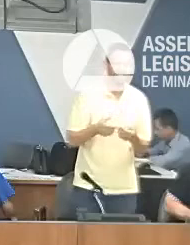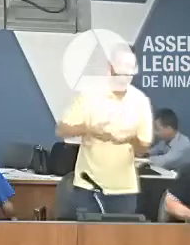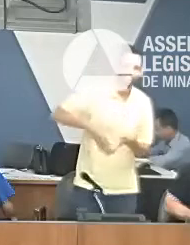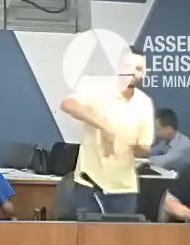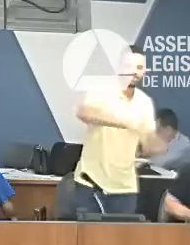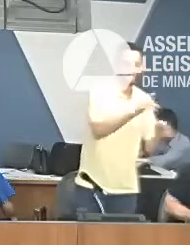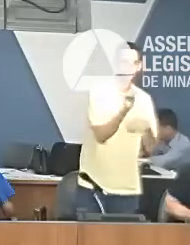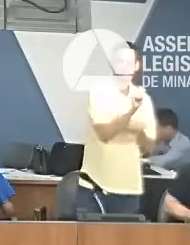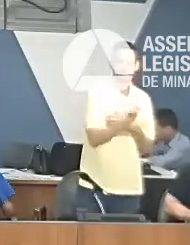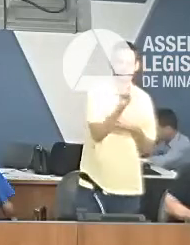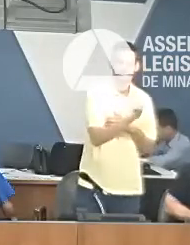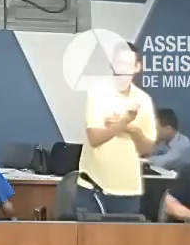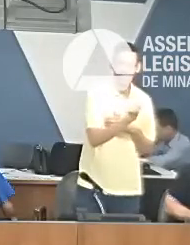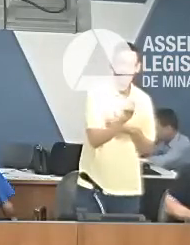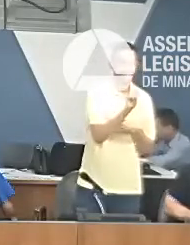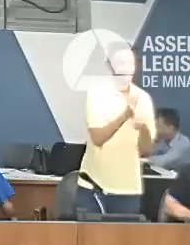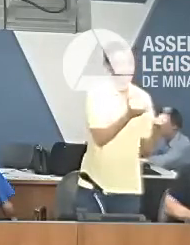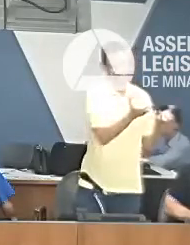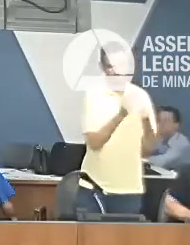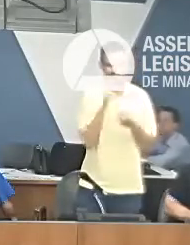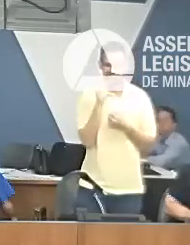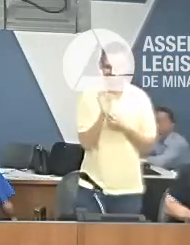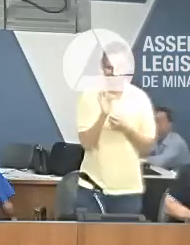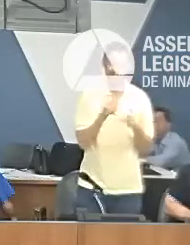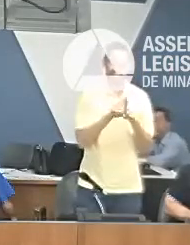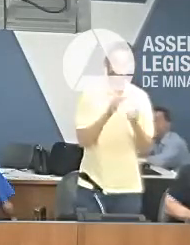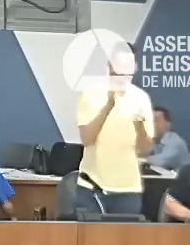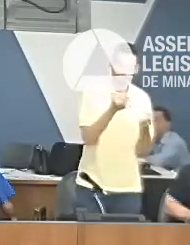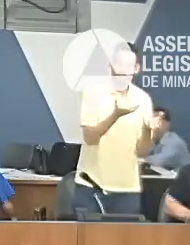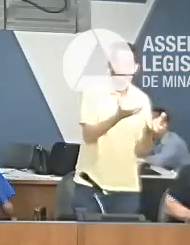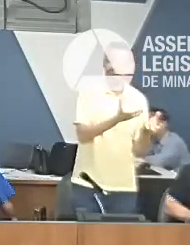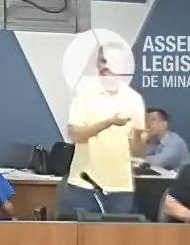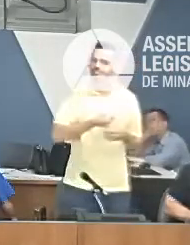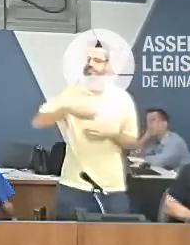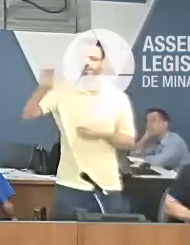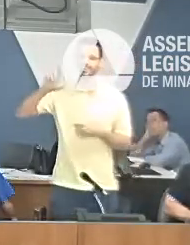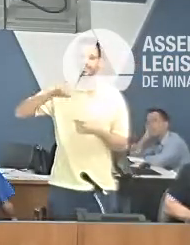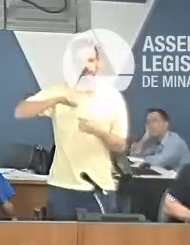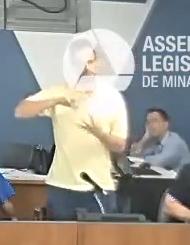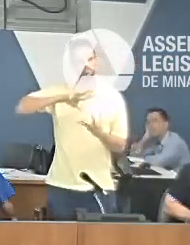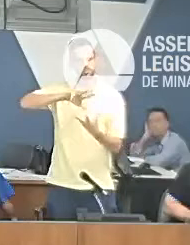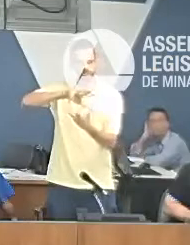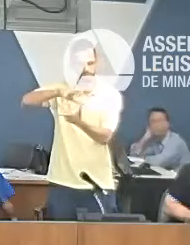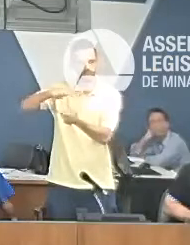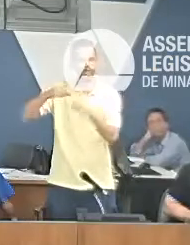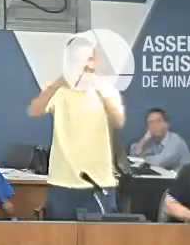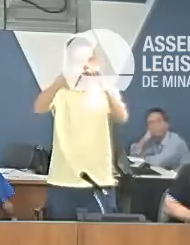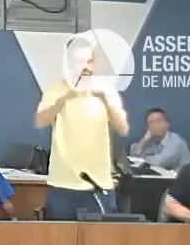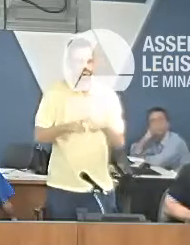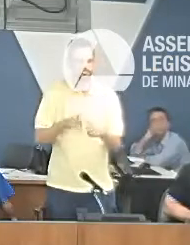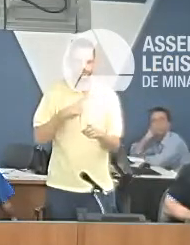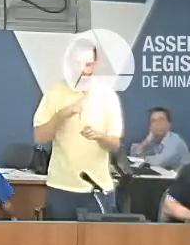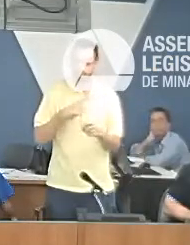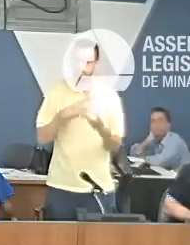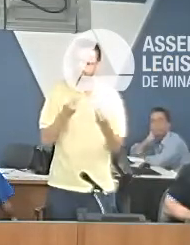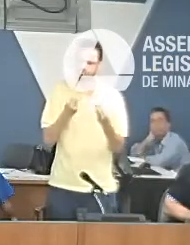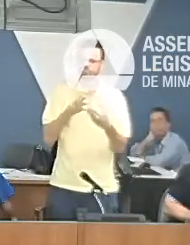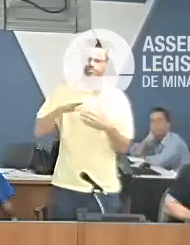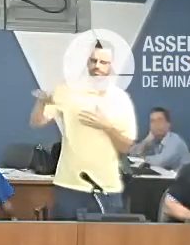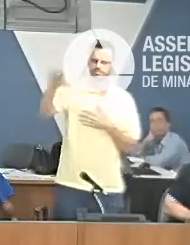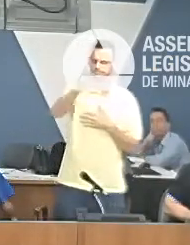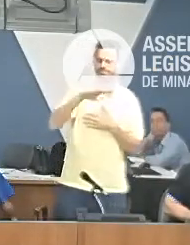um curso ele de libras não sabe nem a comunicação básica com surdo então eles vão